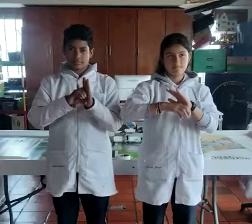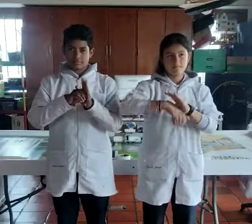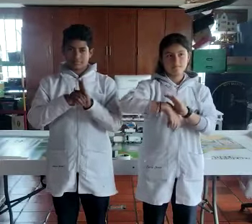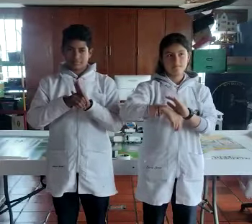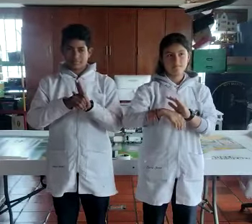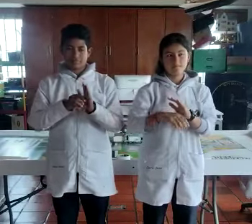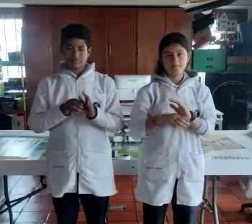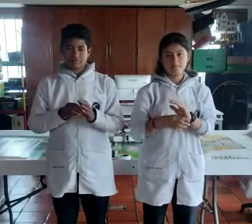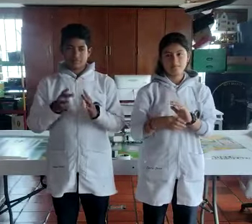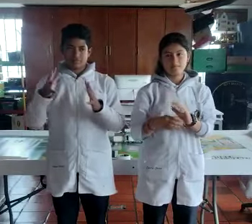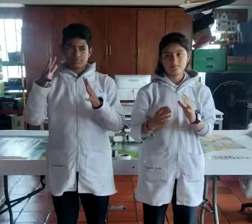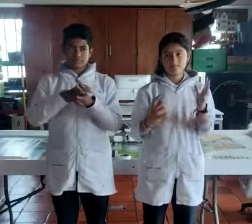Papas a la francesa.